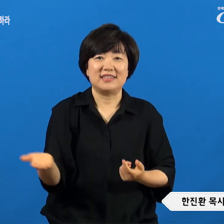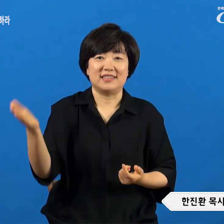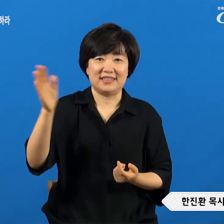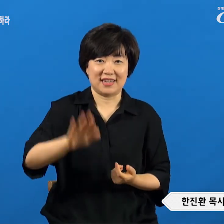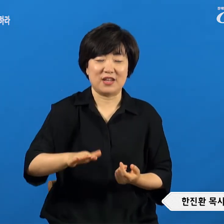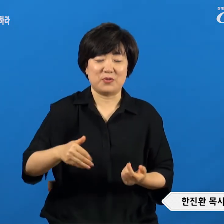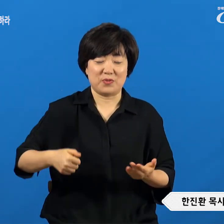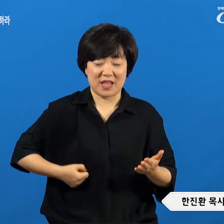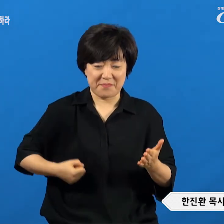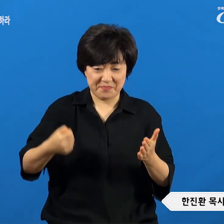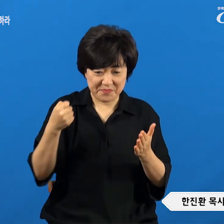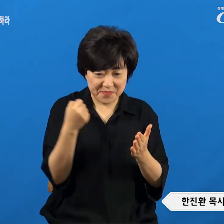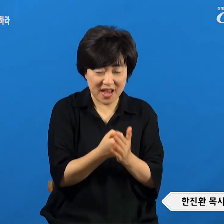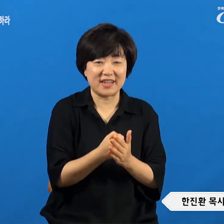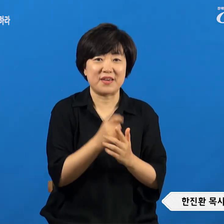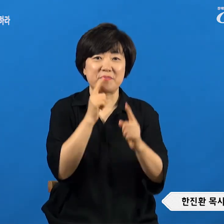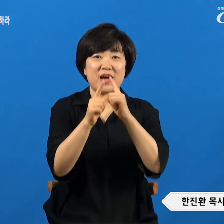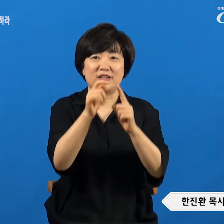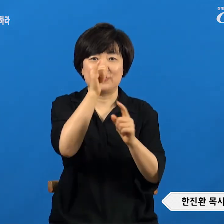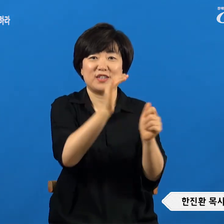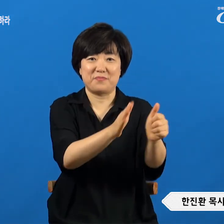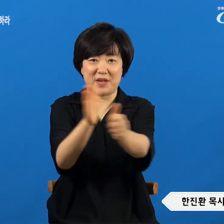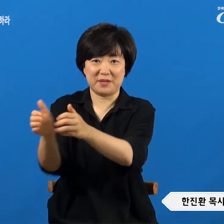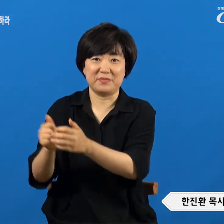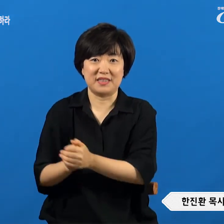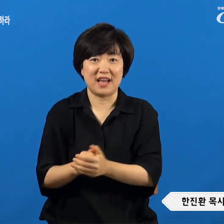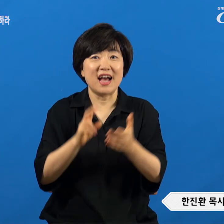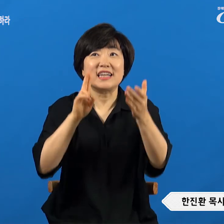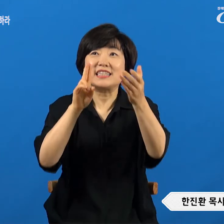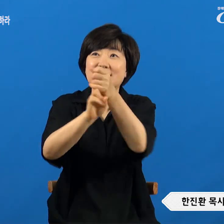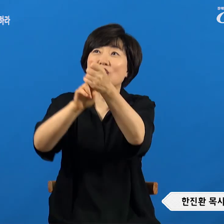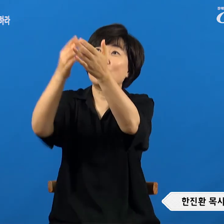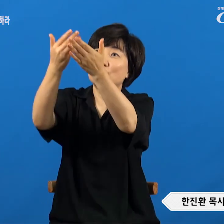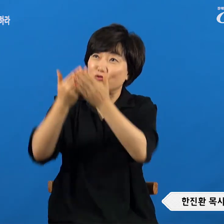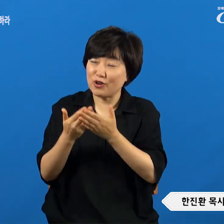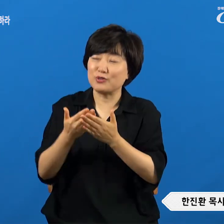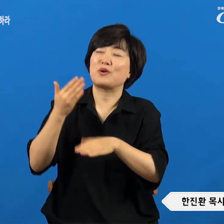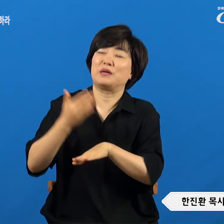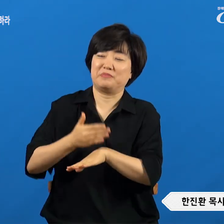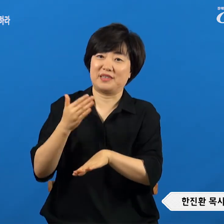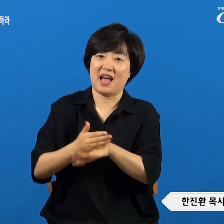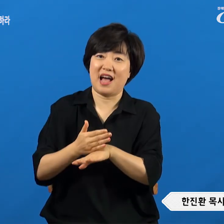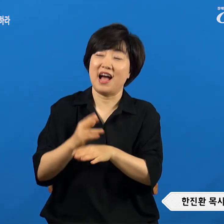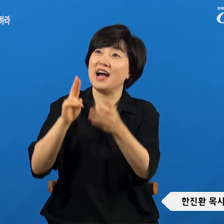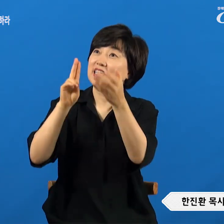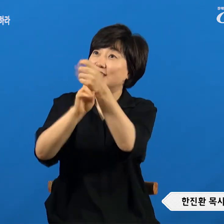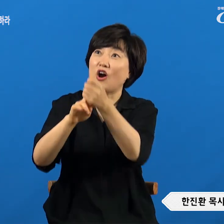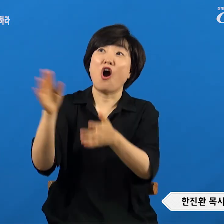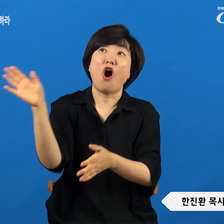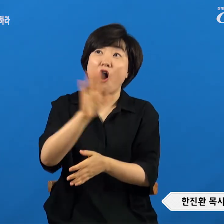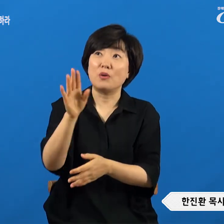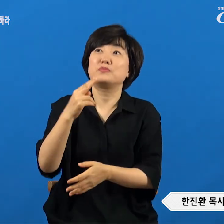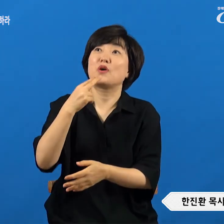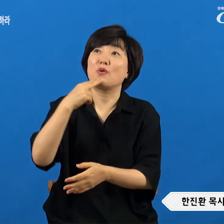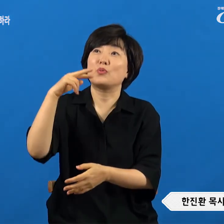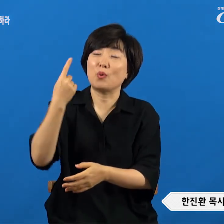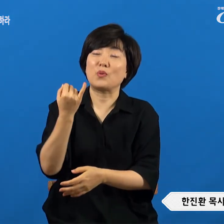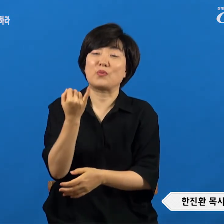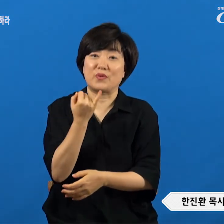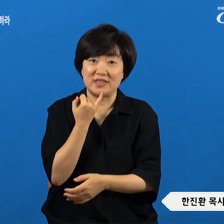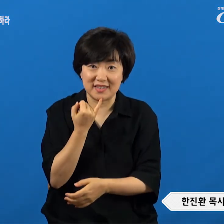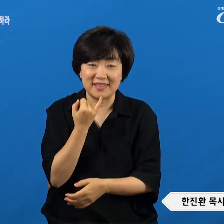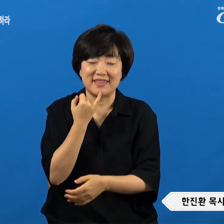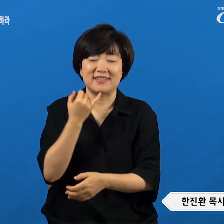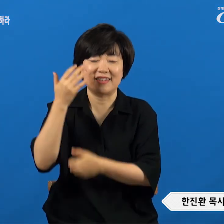수 있기를 바랍니다. 기적을 베풀어 주셔도 감사하고, 그러나 그리 아니하실지라도 하나님의